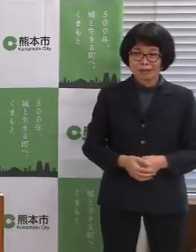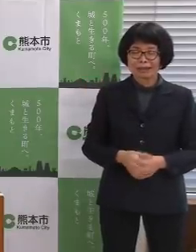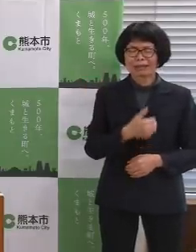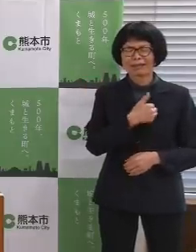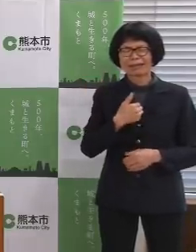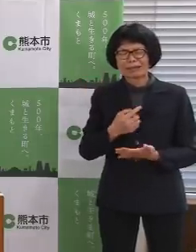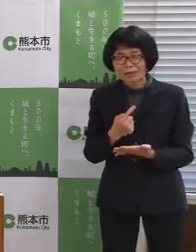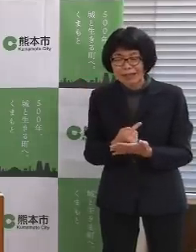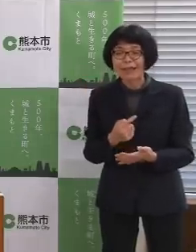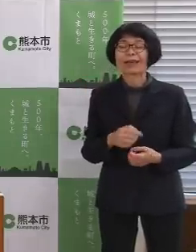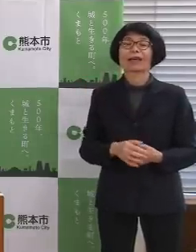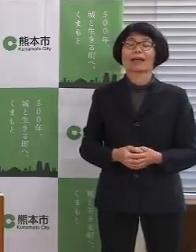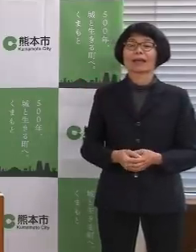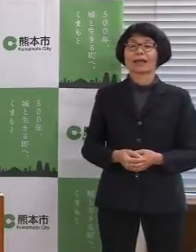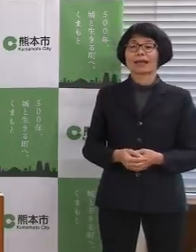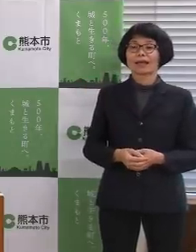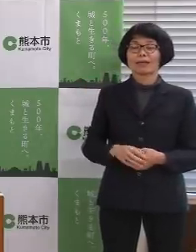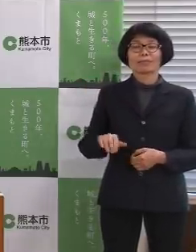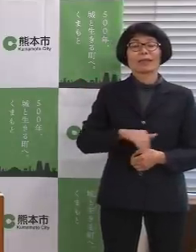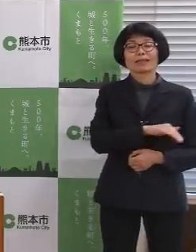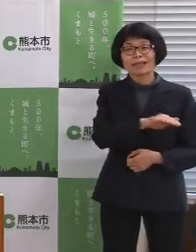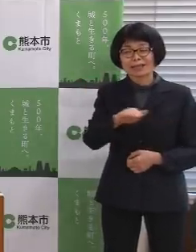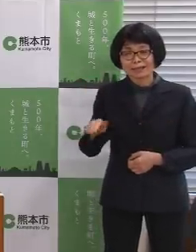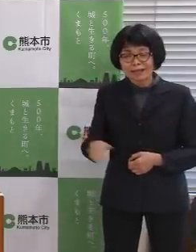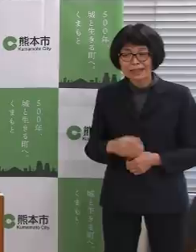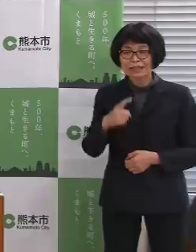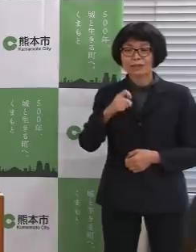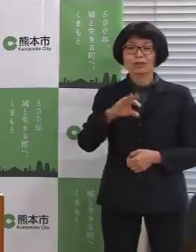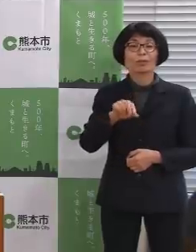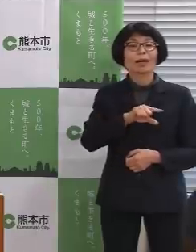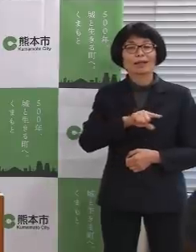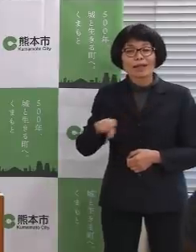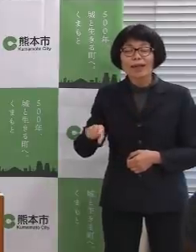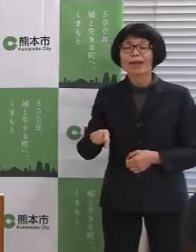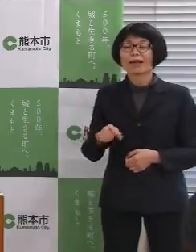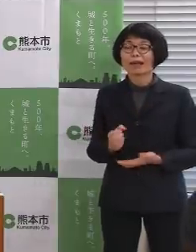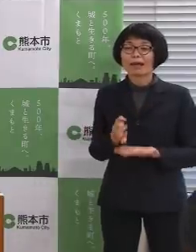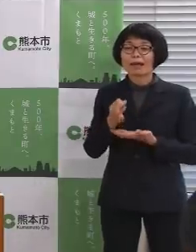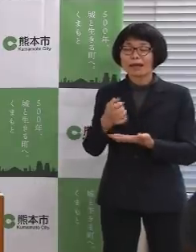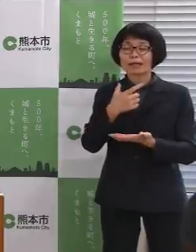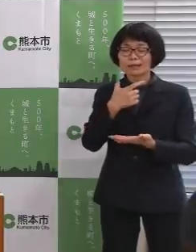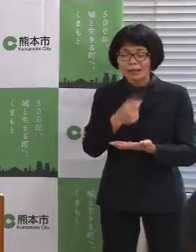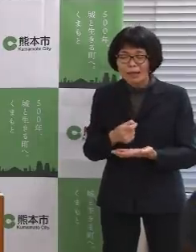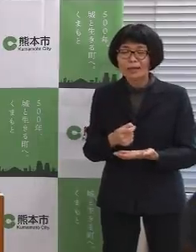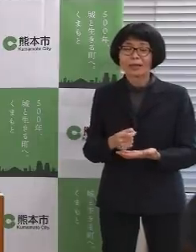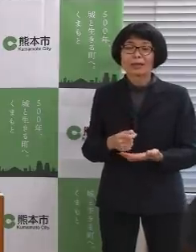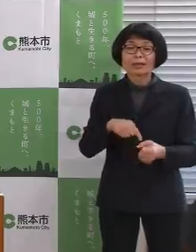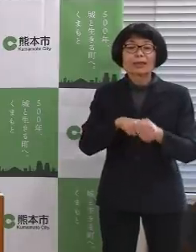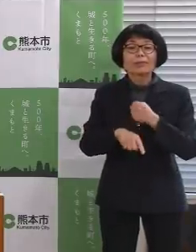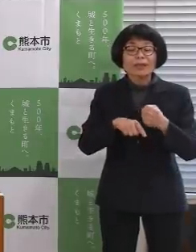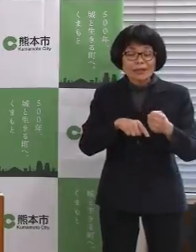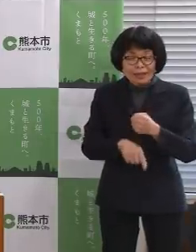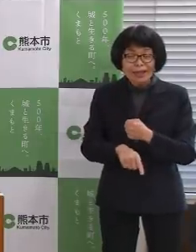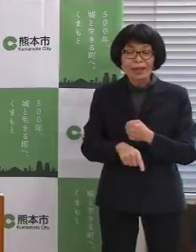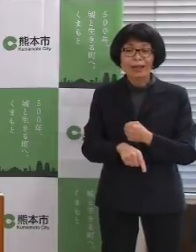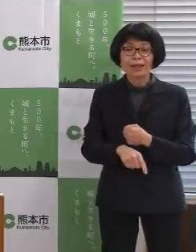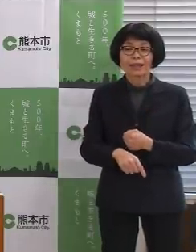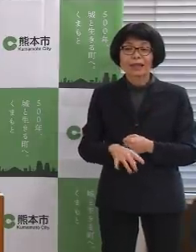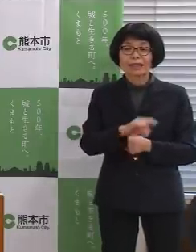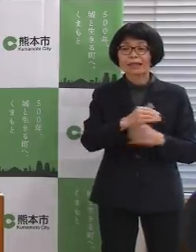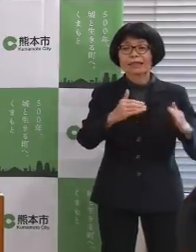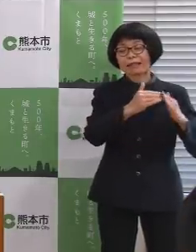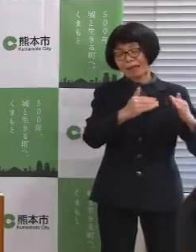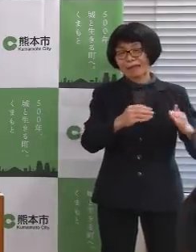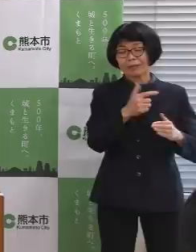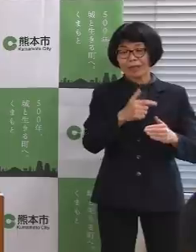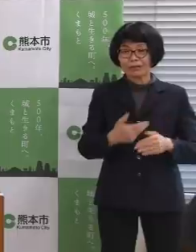できるだけやっぱり皆さんにですね、早く届けたいという思いで、選挙処分をさせていただいて、ま